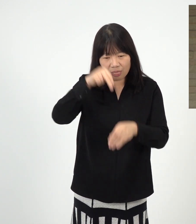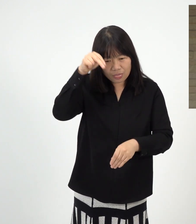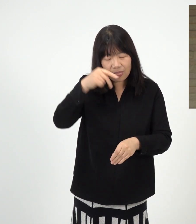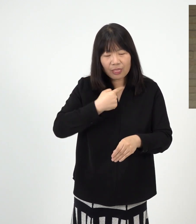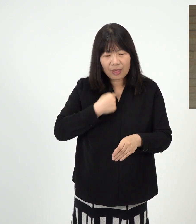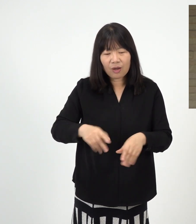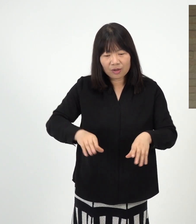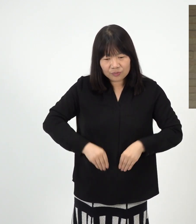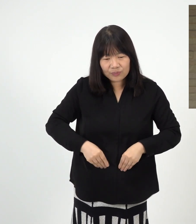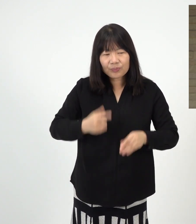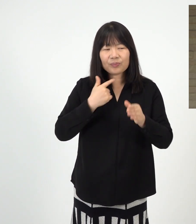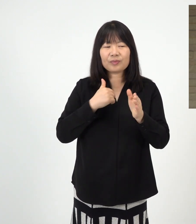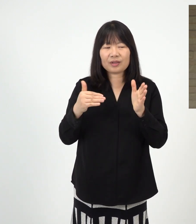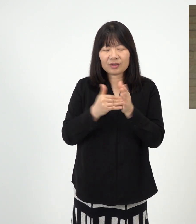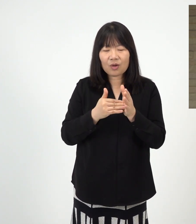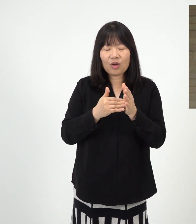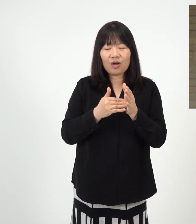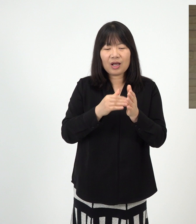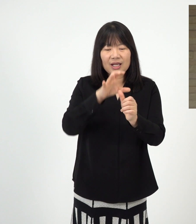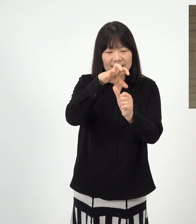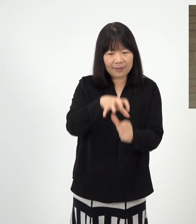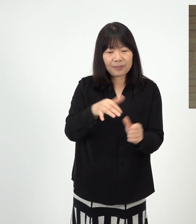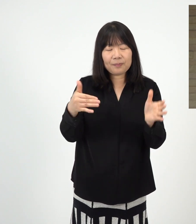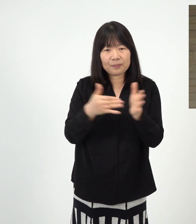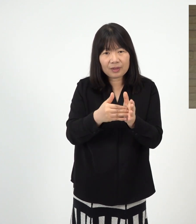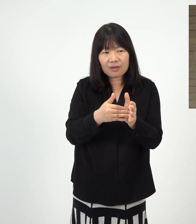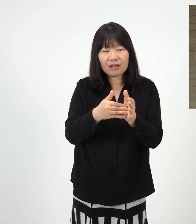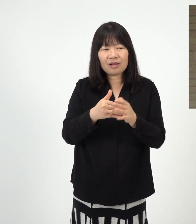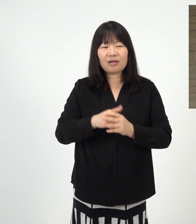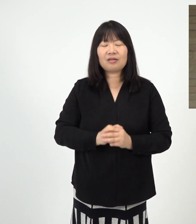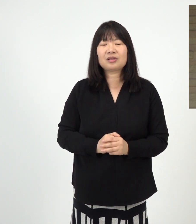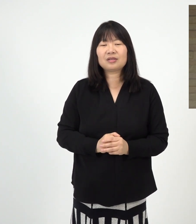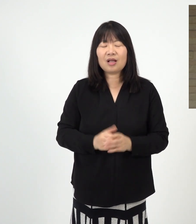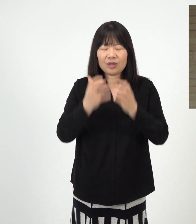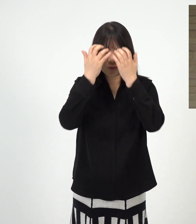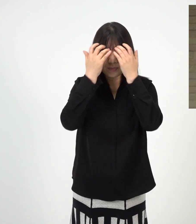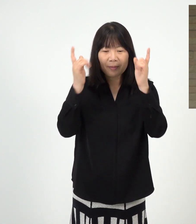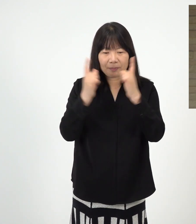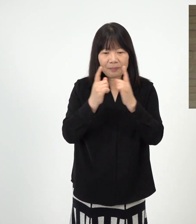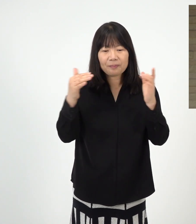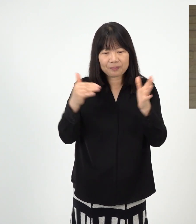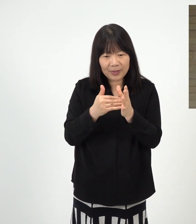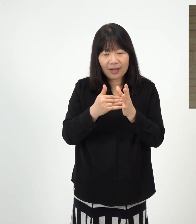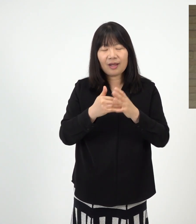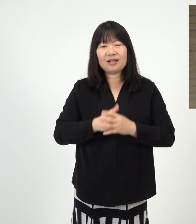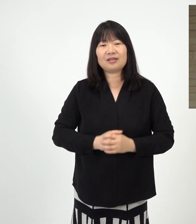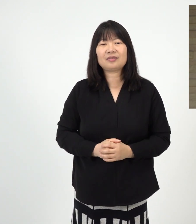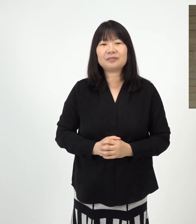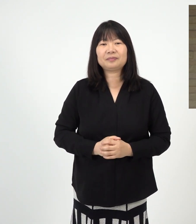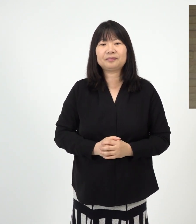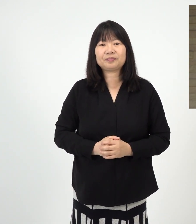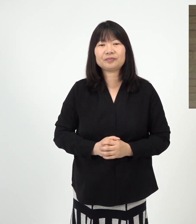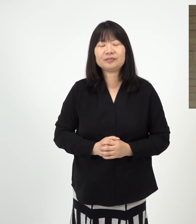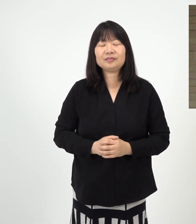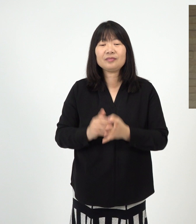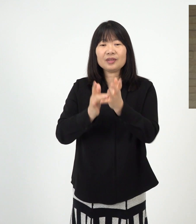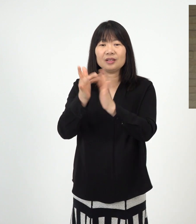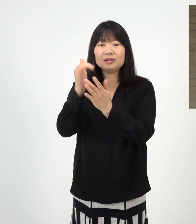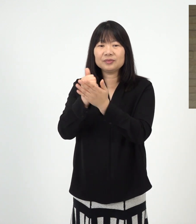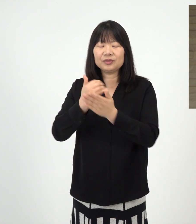헐벗고 주렸고 갇혔고 고난을 당했어요. 그분이